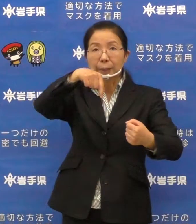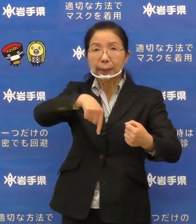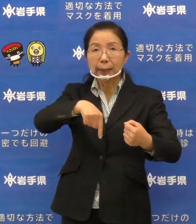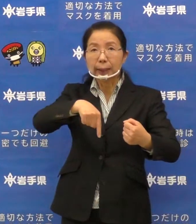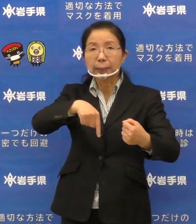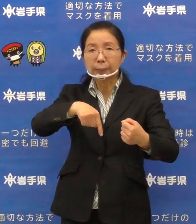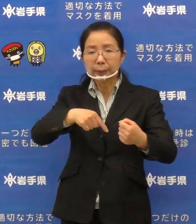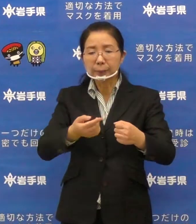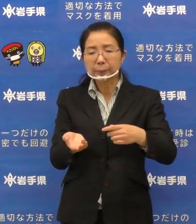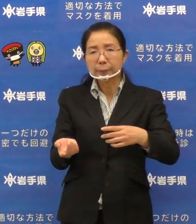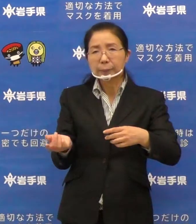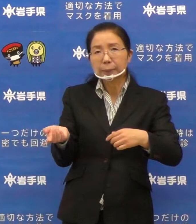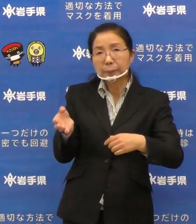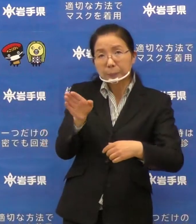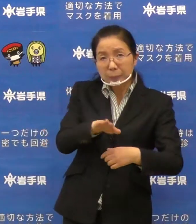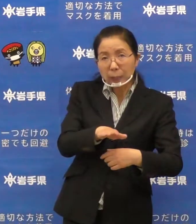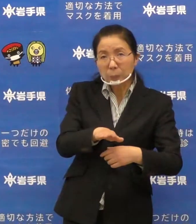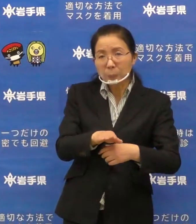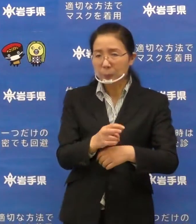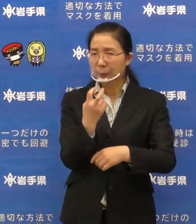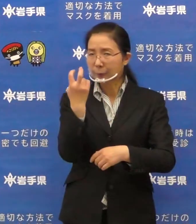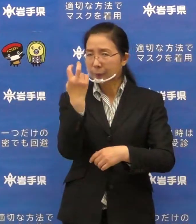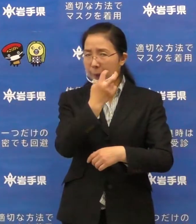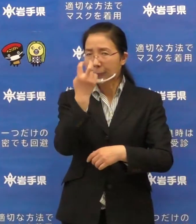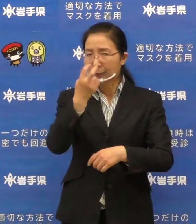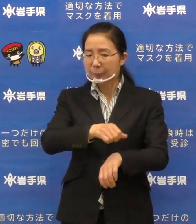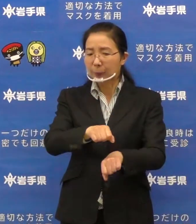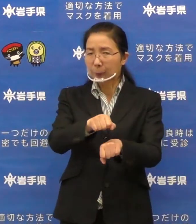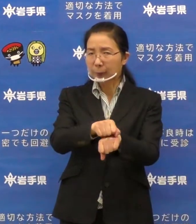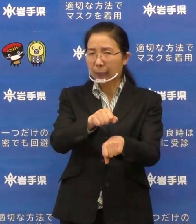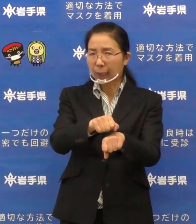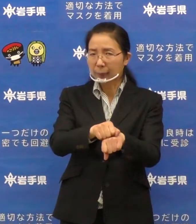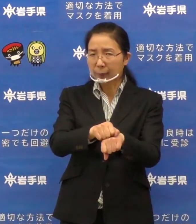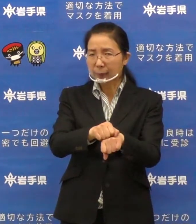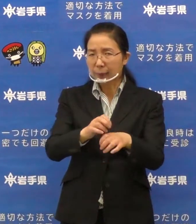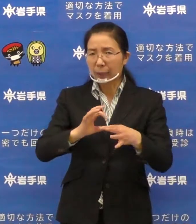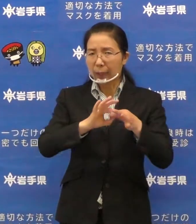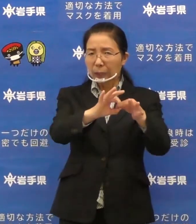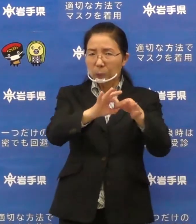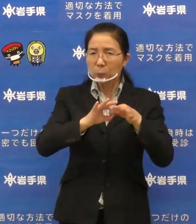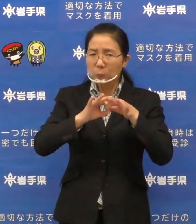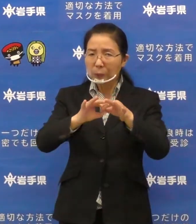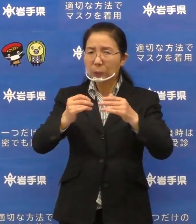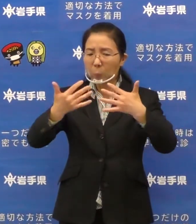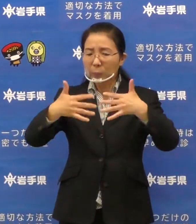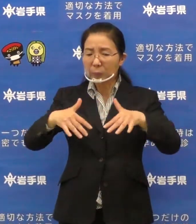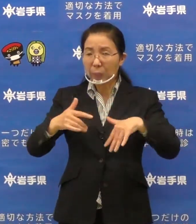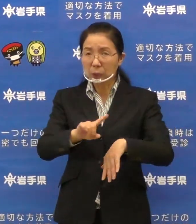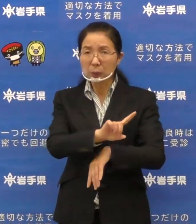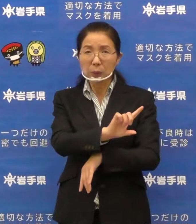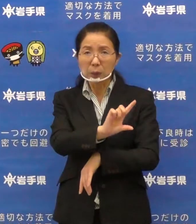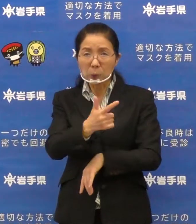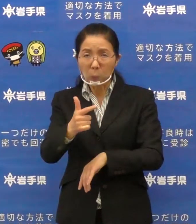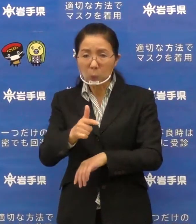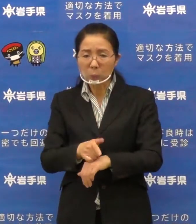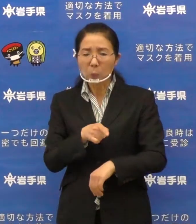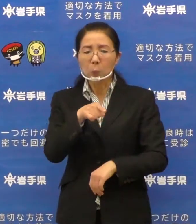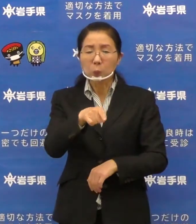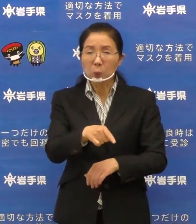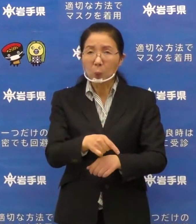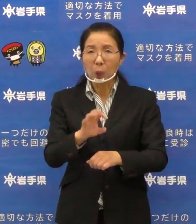する、検査器具、そして通信装置等々この支援する